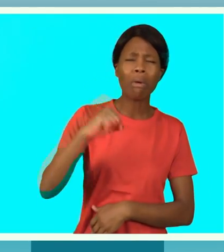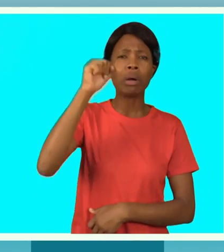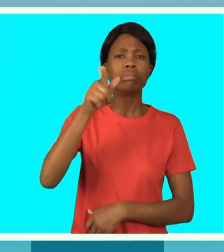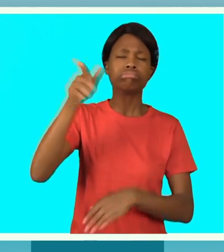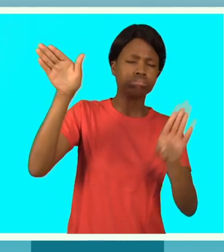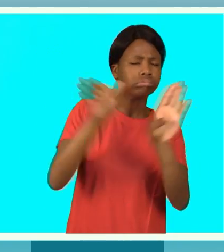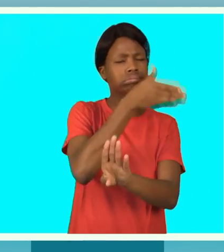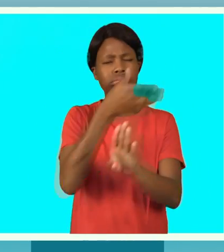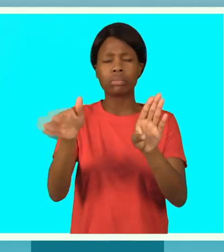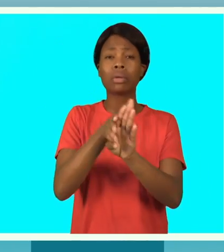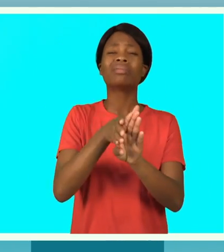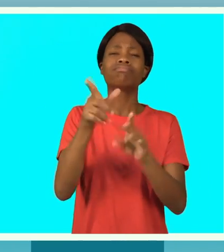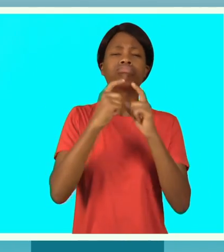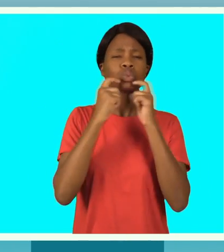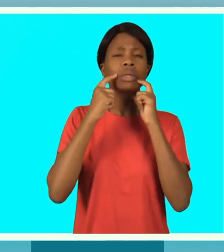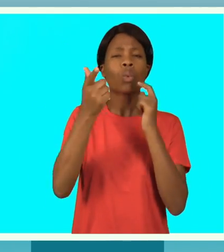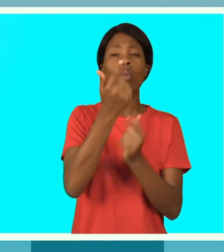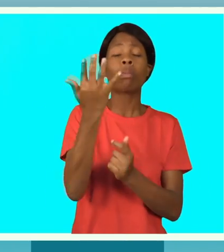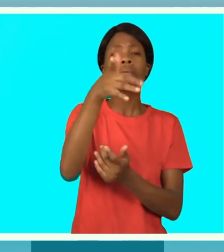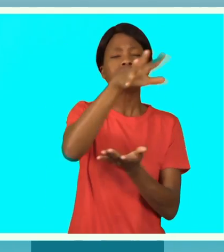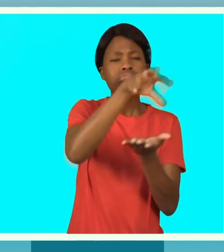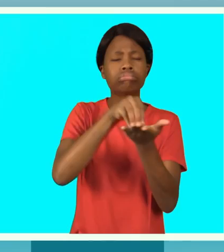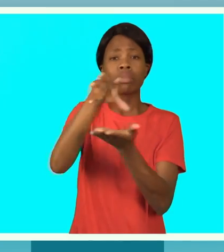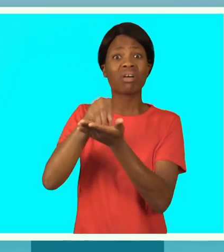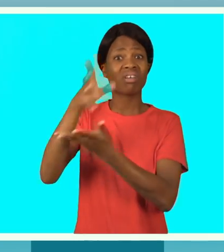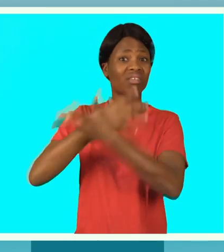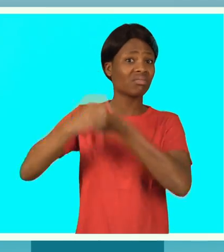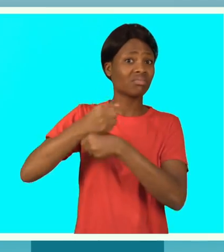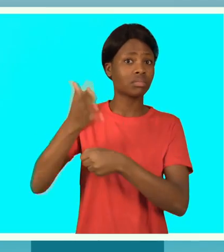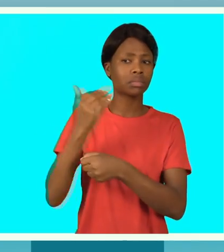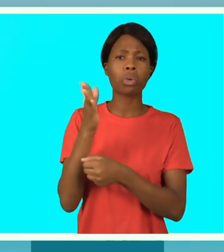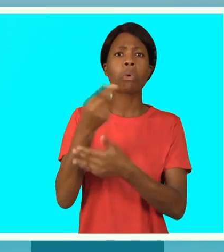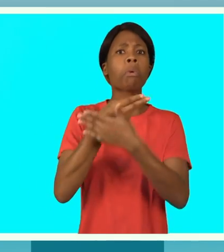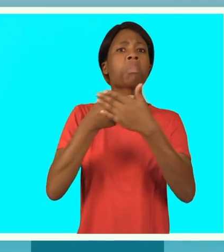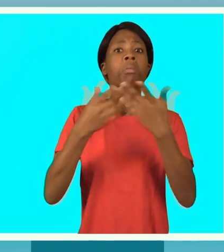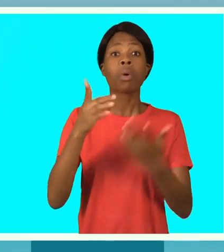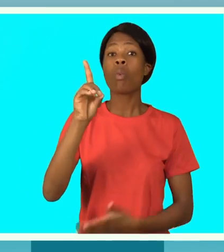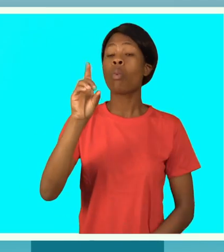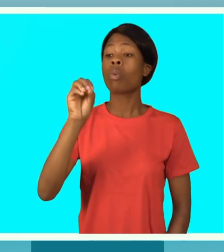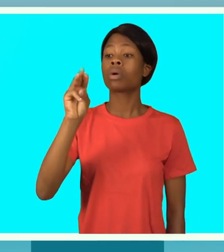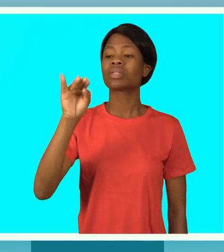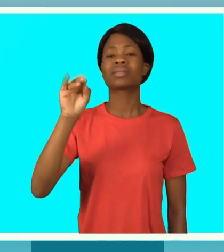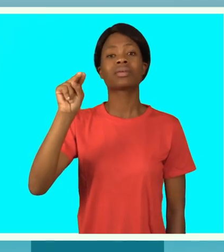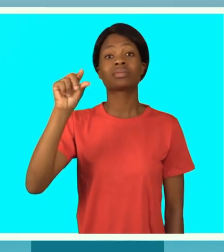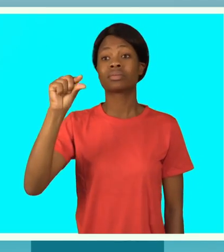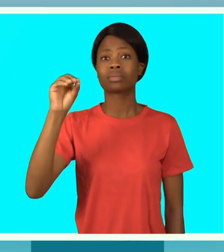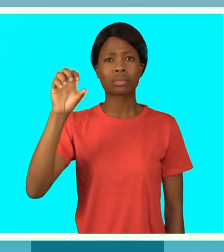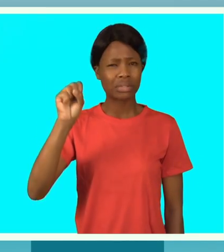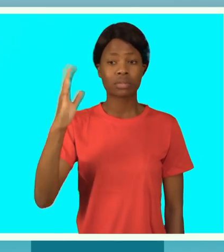Mais de 25 mil casos de violência doméstica foram registados em Sambique no ano passado.